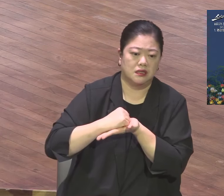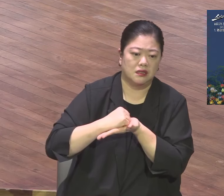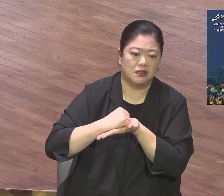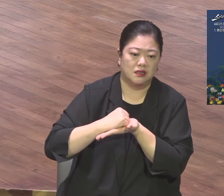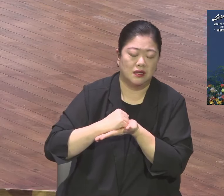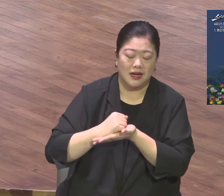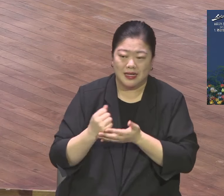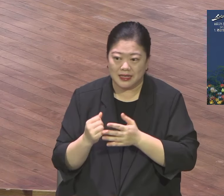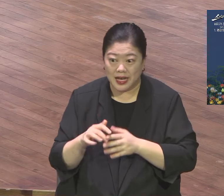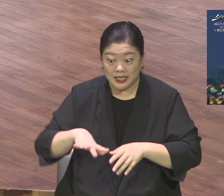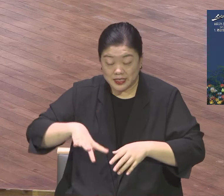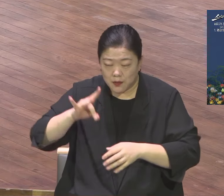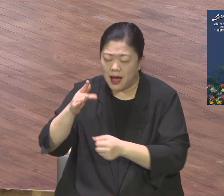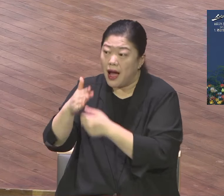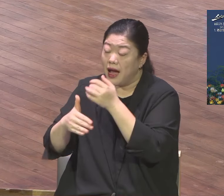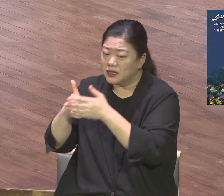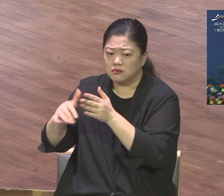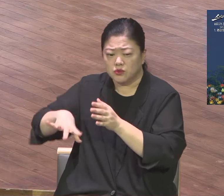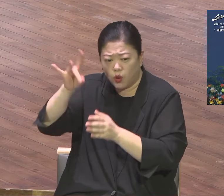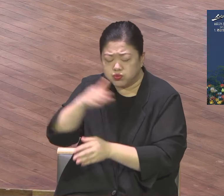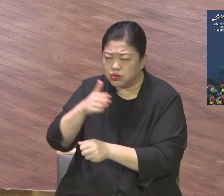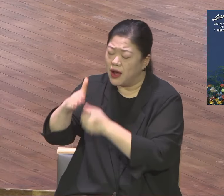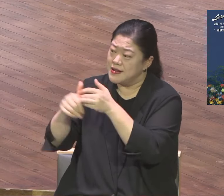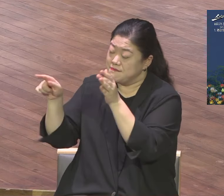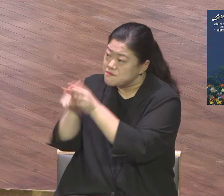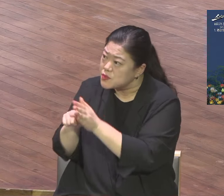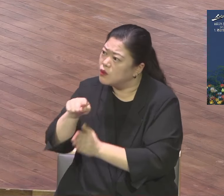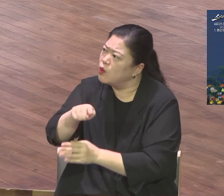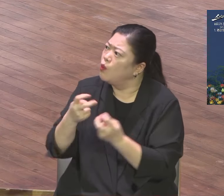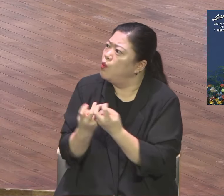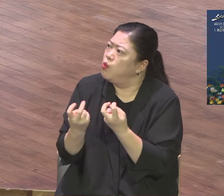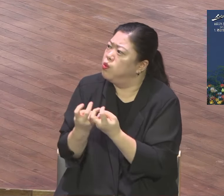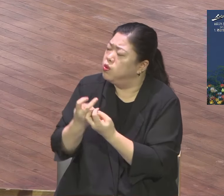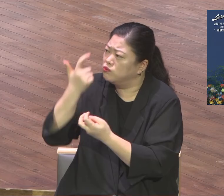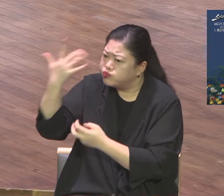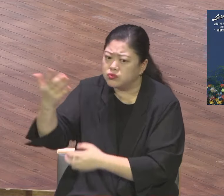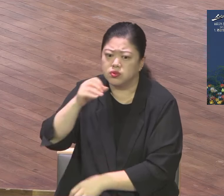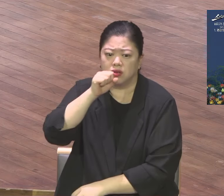쓰다가, 사람 의지하다가, 사람 말 세상 방법 쓰다가,